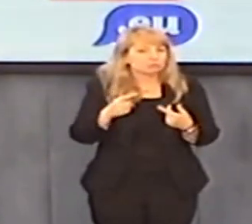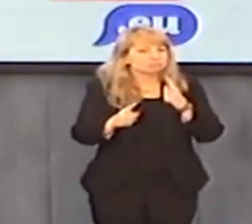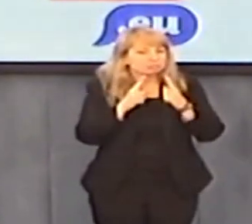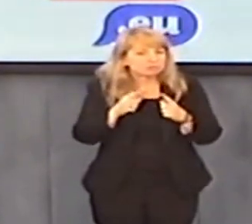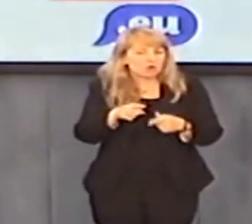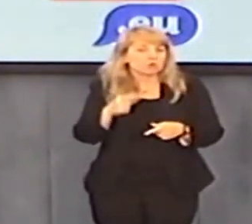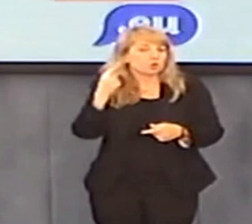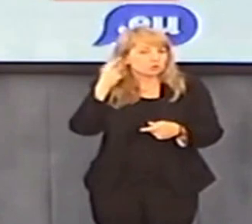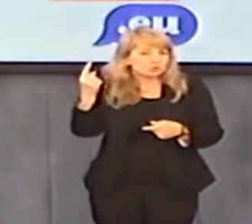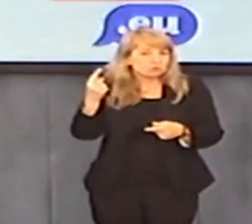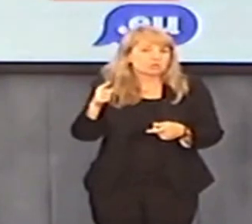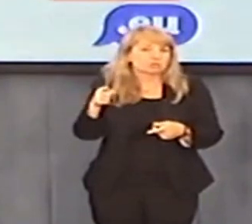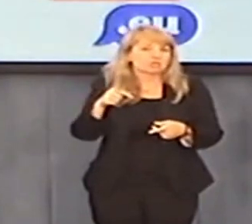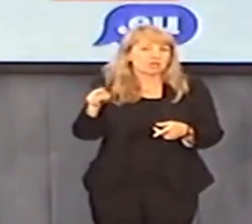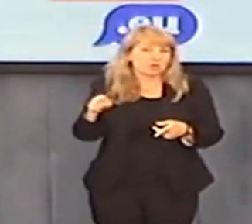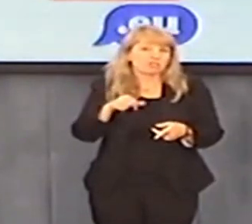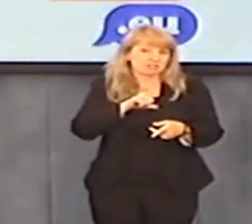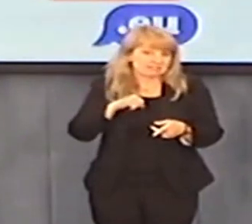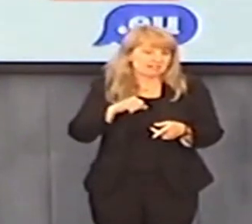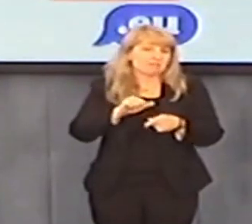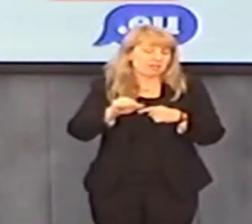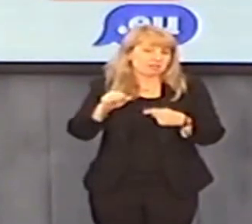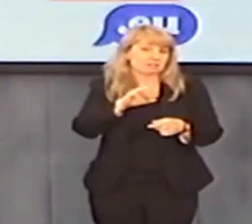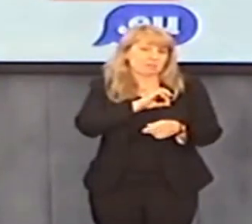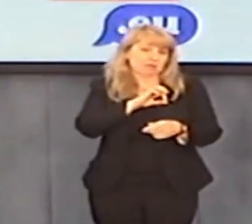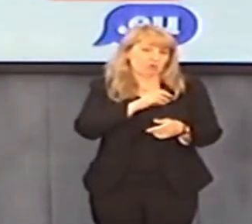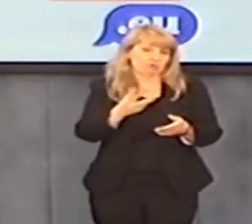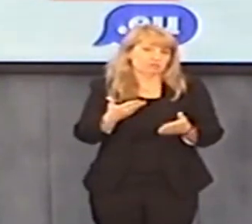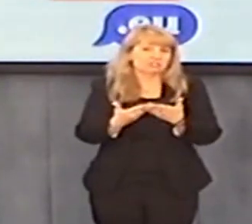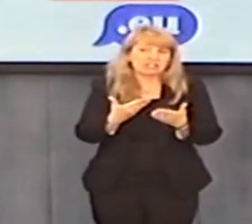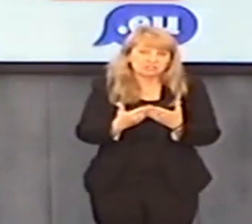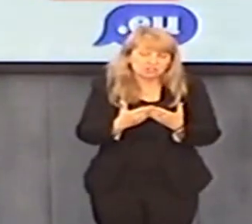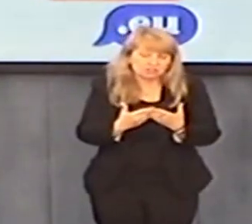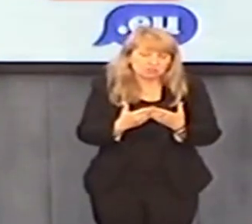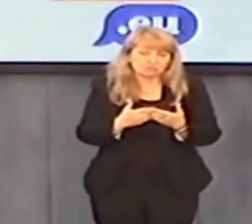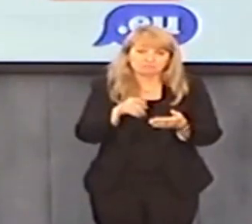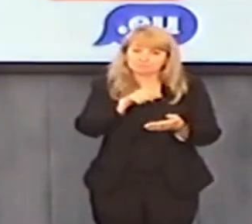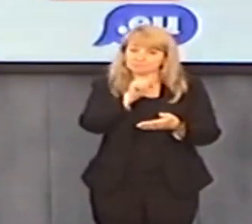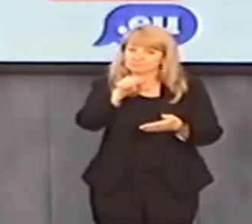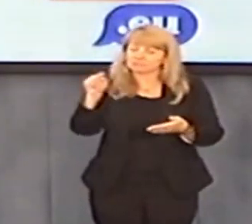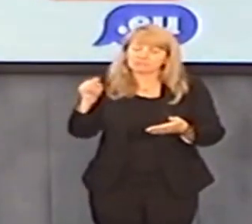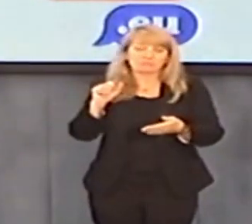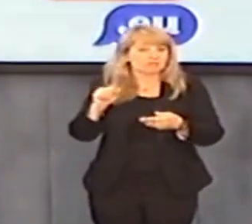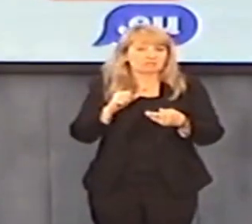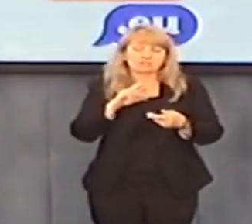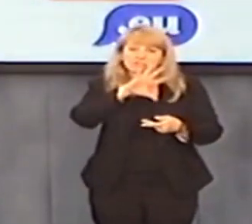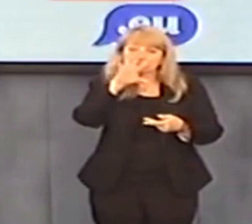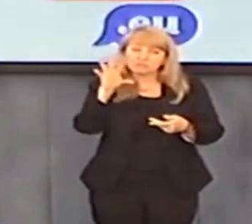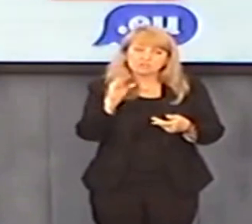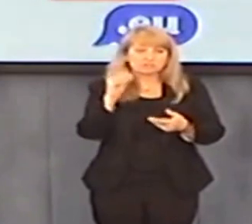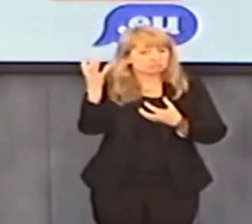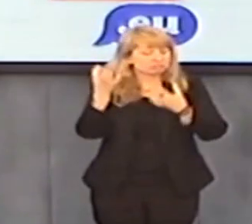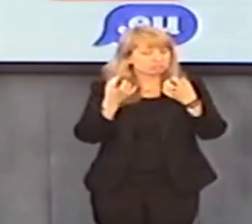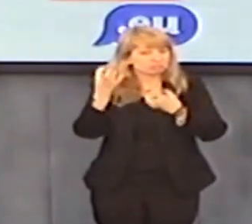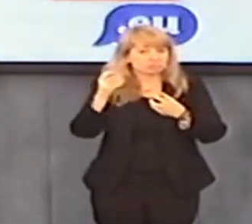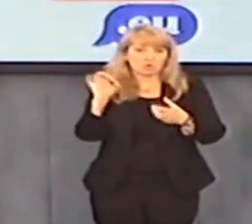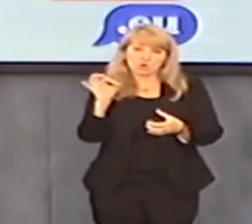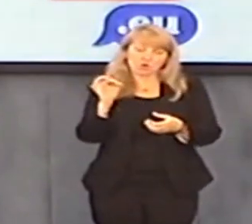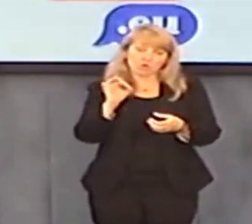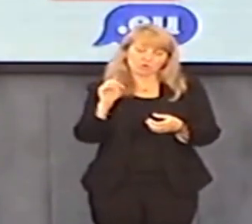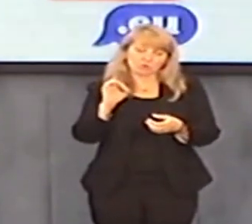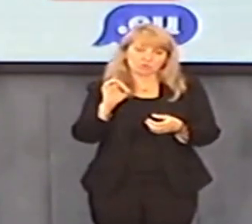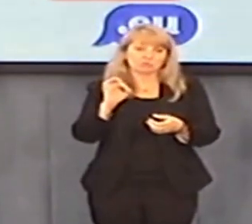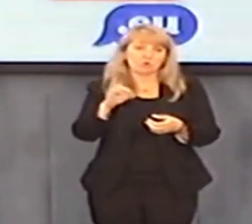o tym, że on sam jest pedofilem. Więc to jednak była wypowiedź człowieka jakby niejako w